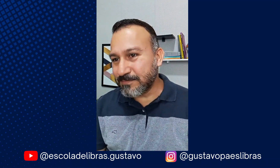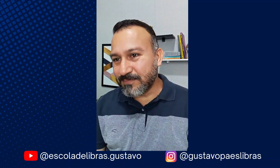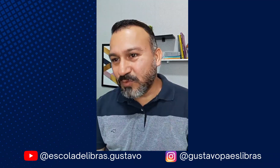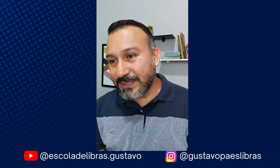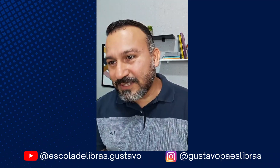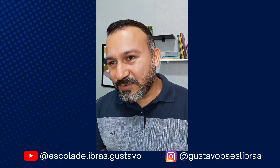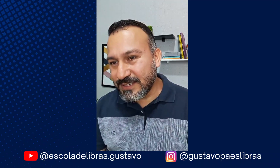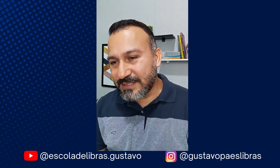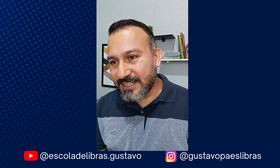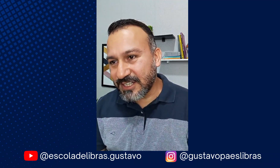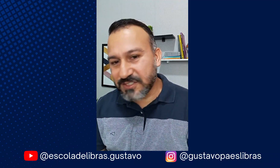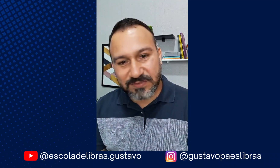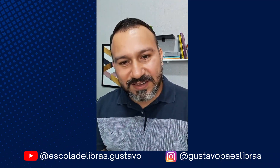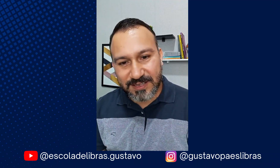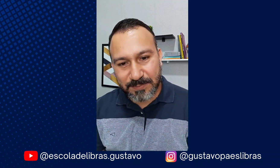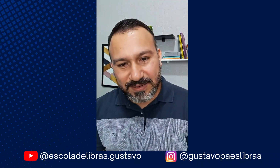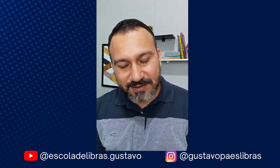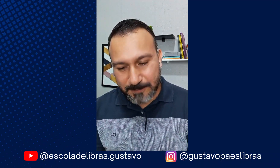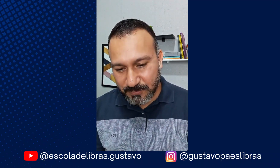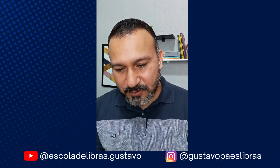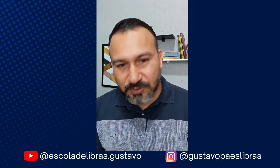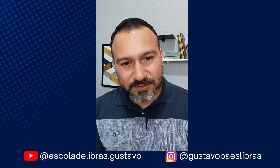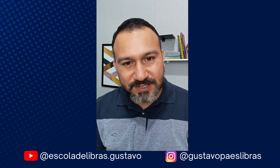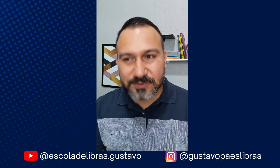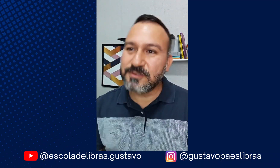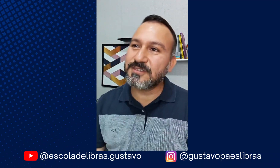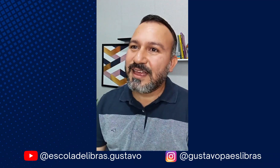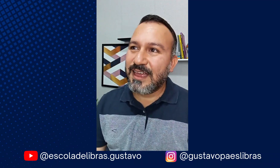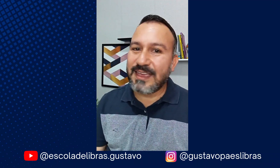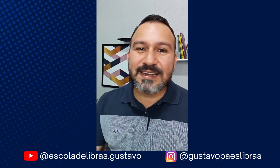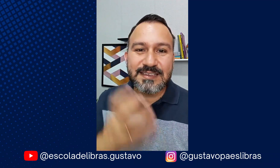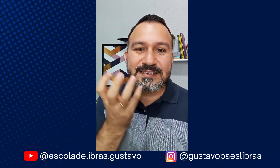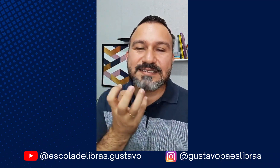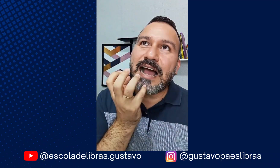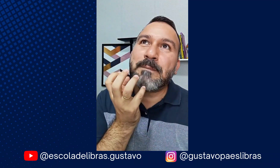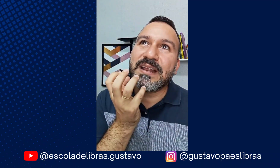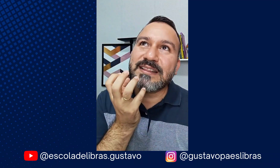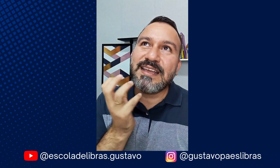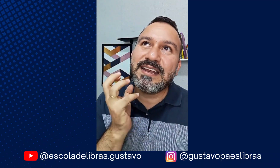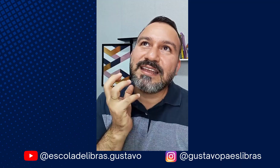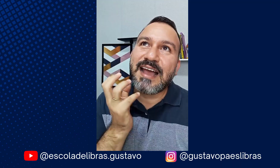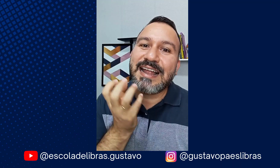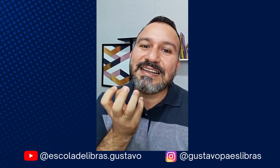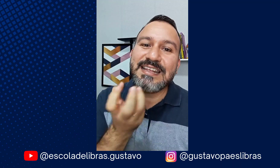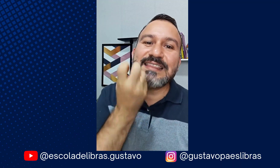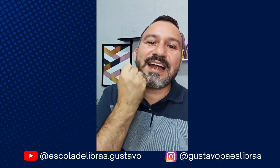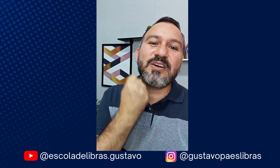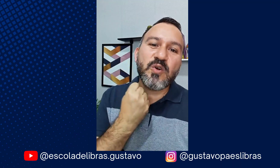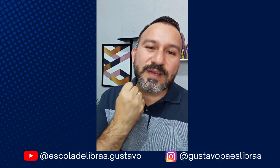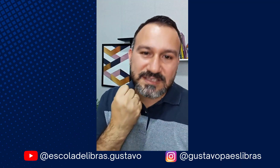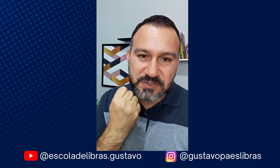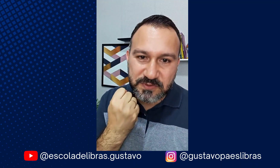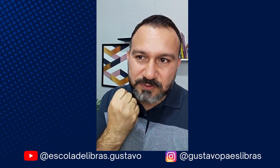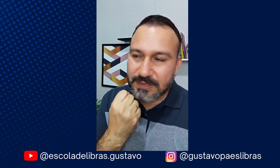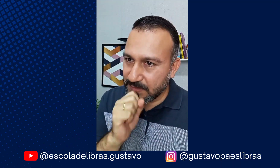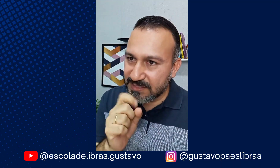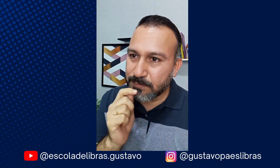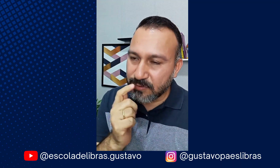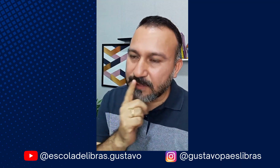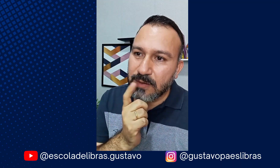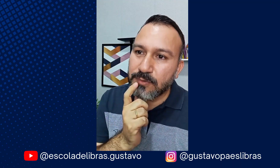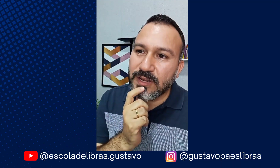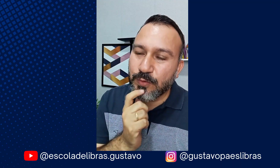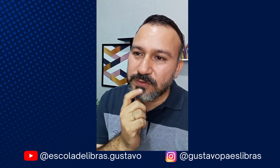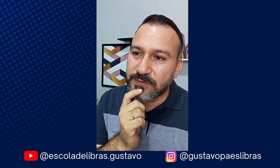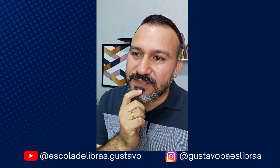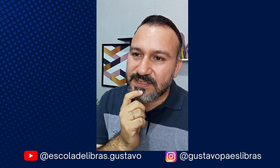treinamento, uma das coisas que a gente fala para os nossos alunos é eles aprenderem a lidar com essa dificuldade. Sabe por